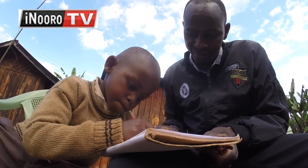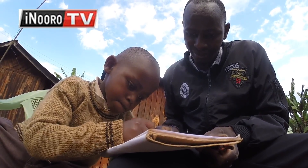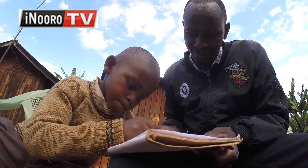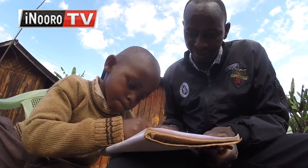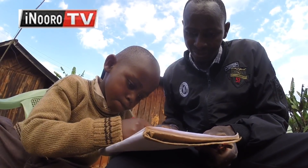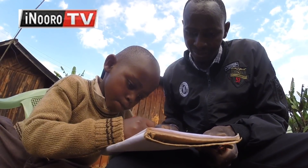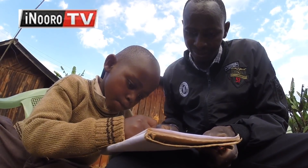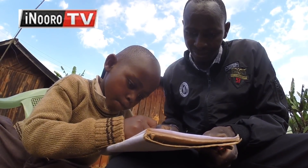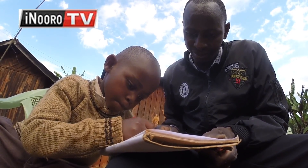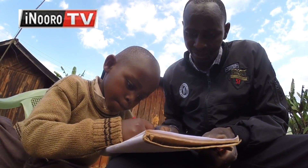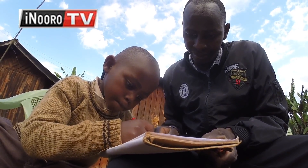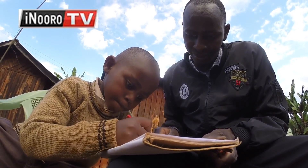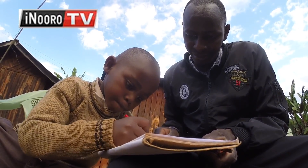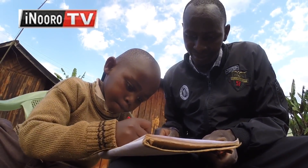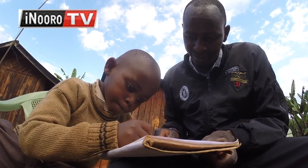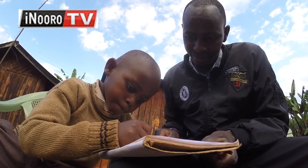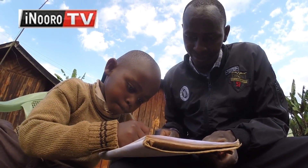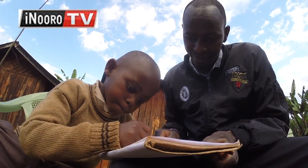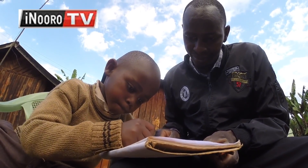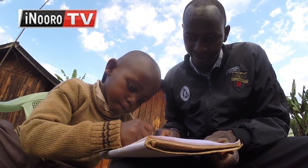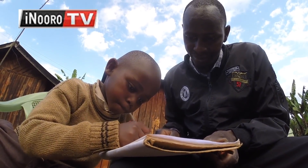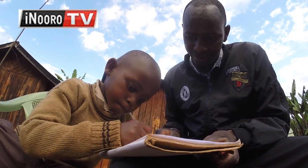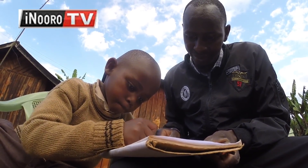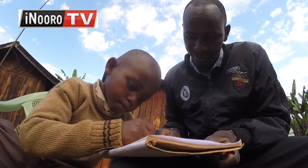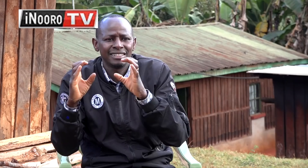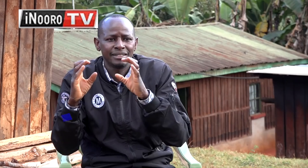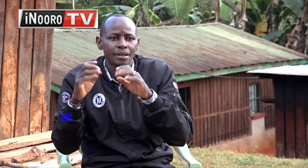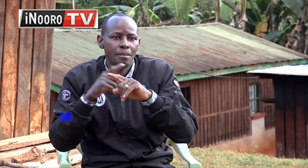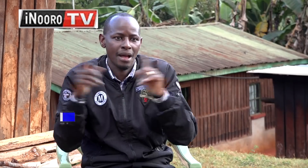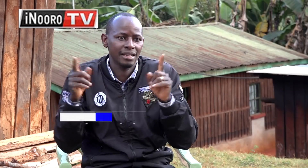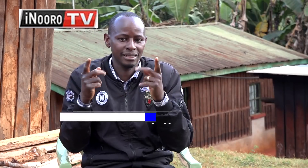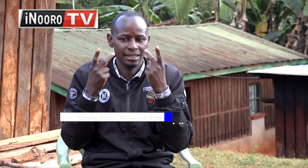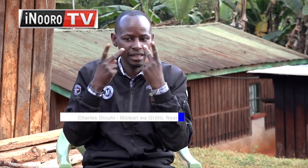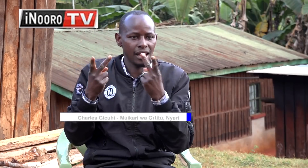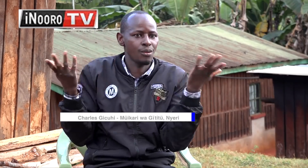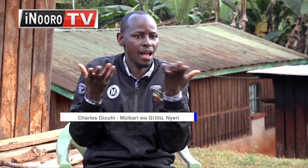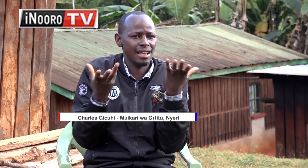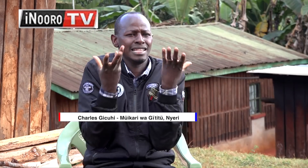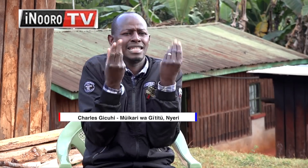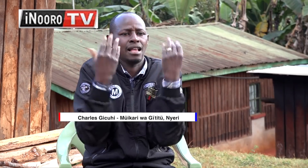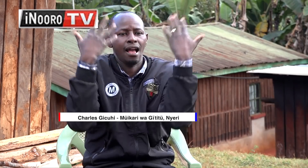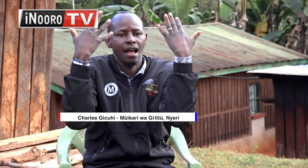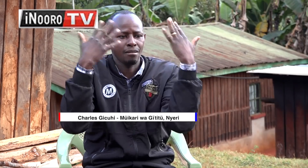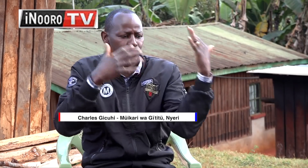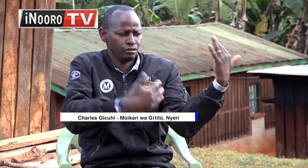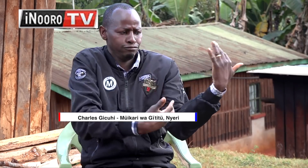aria angi. Twarathimwo na mwana witu wa mbere gutiari kuhuthu ni tondu wa kwaraniria, no riu undu